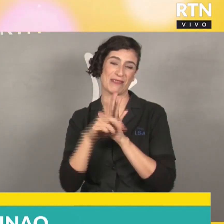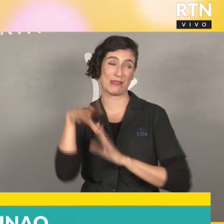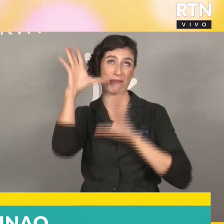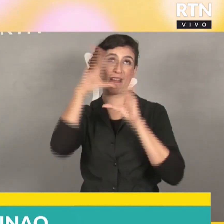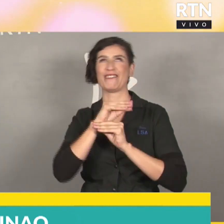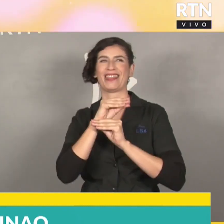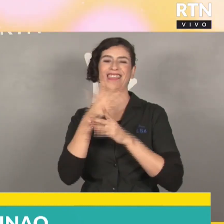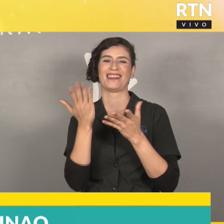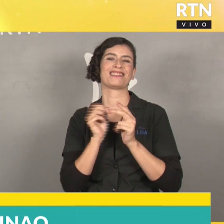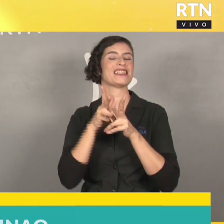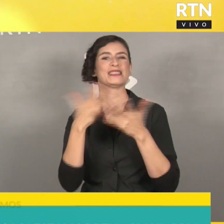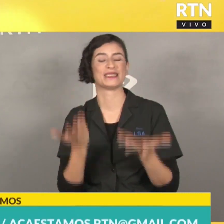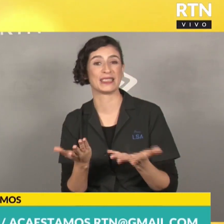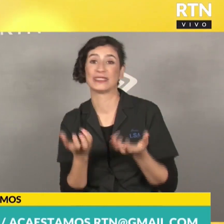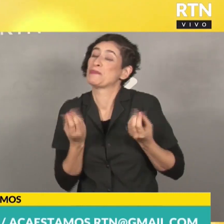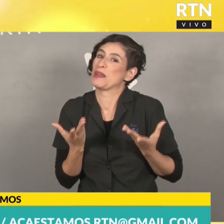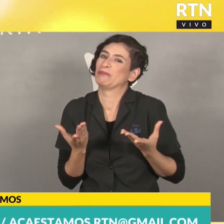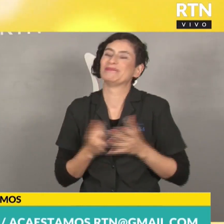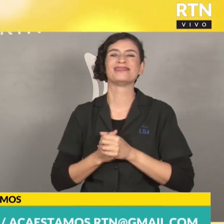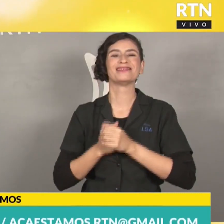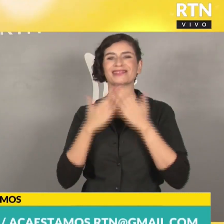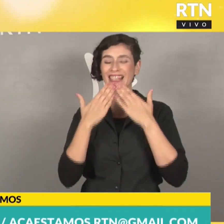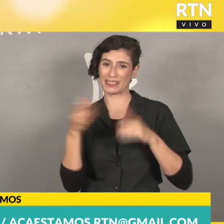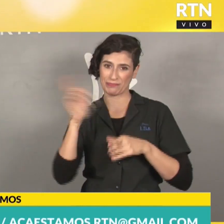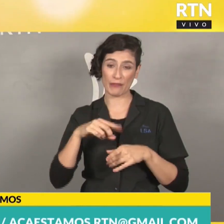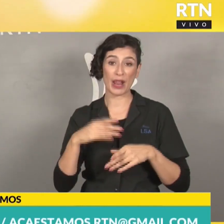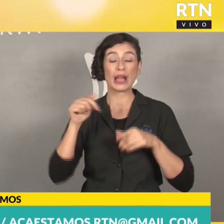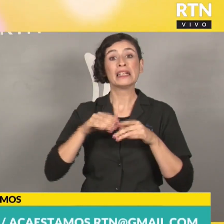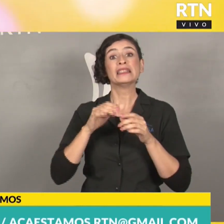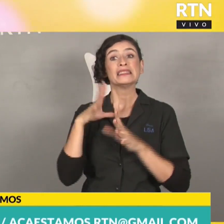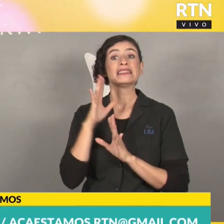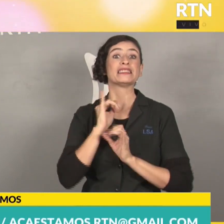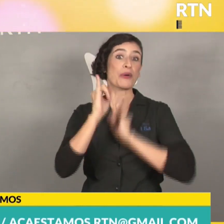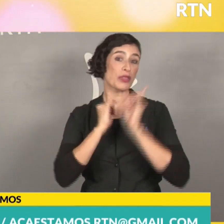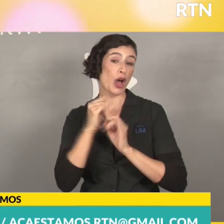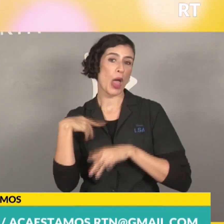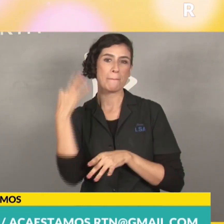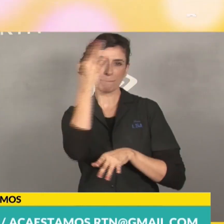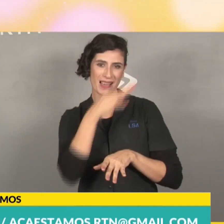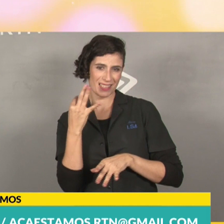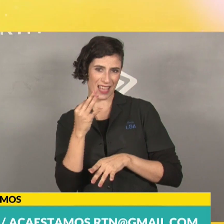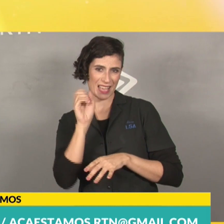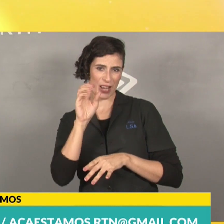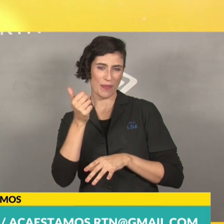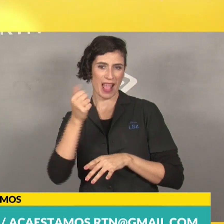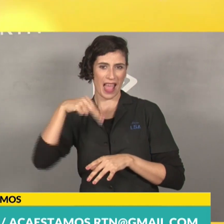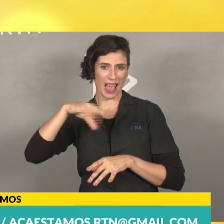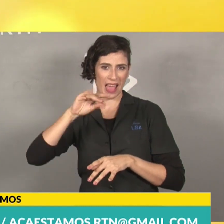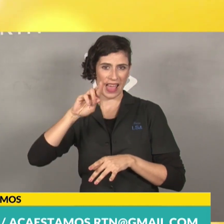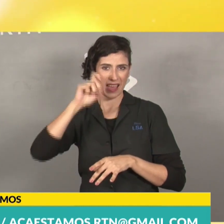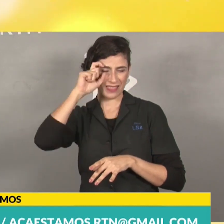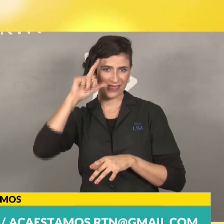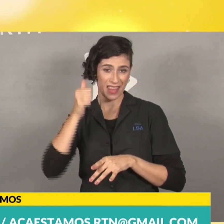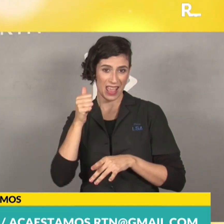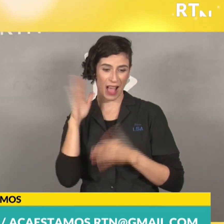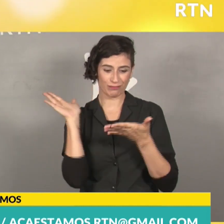país. Así que vamos a continuar y vamos a recordarles, hoy nos maquilló Andrea Pérez, que a Laura y a mí, con productos